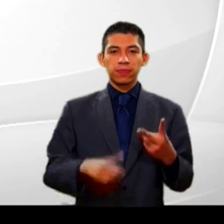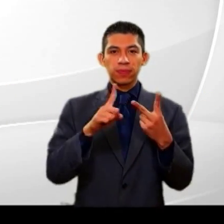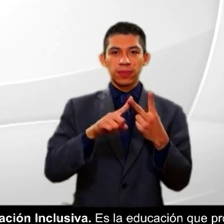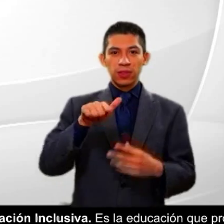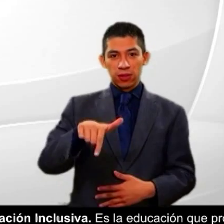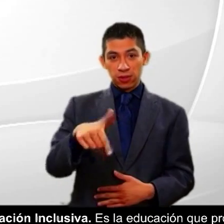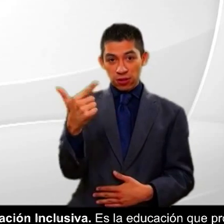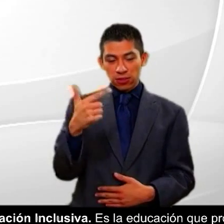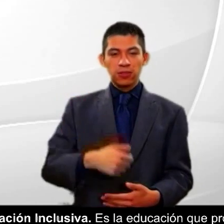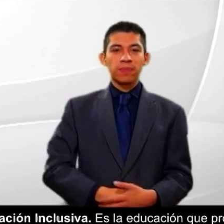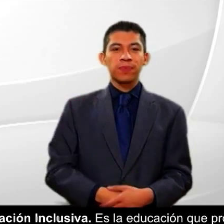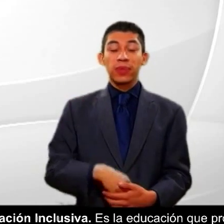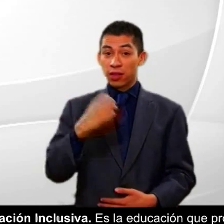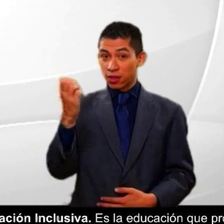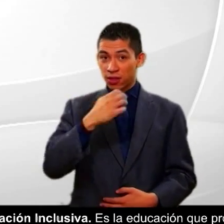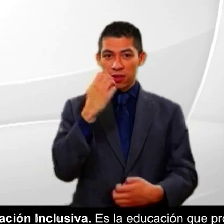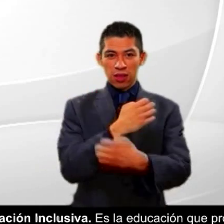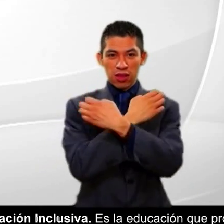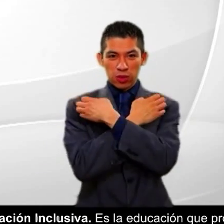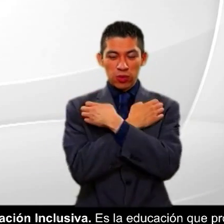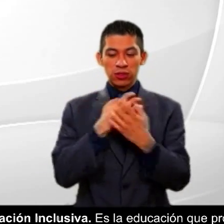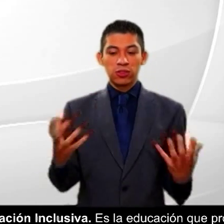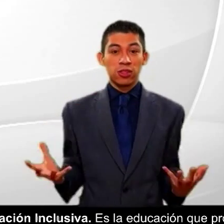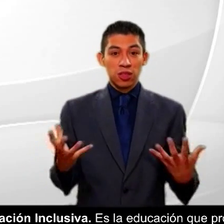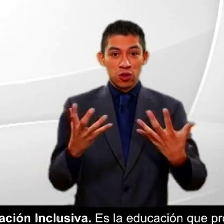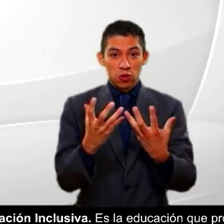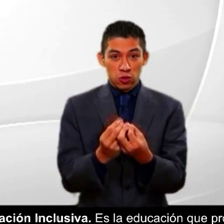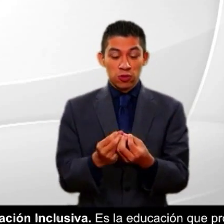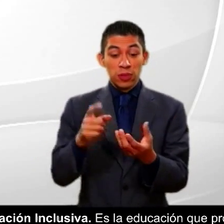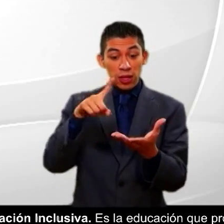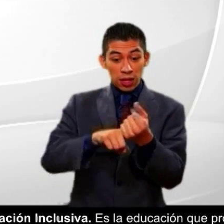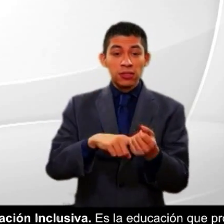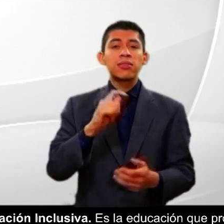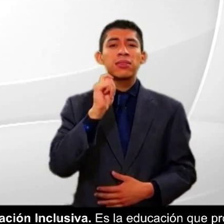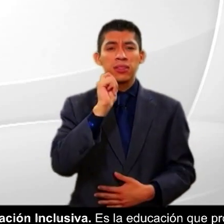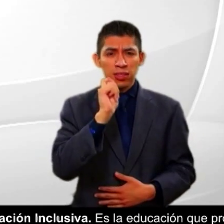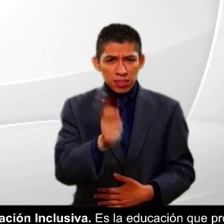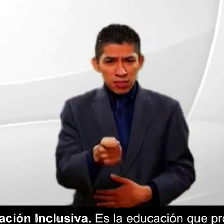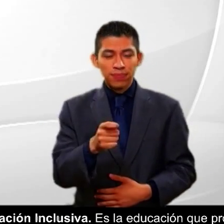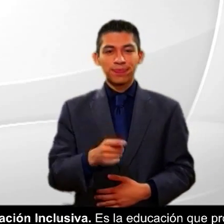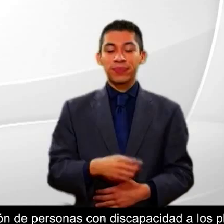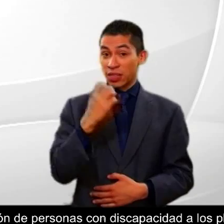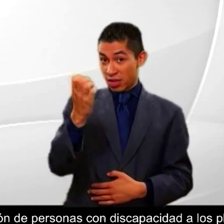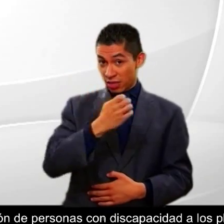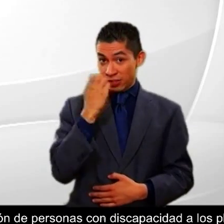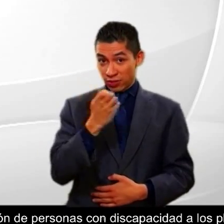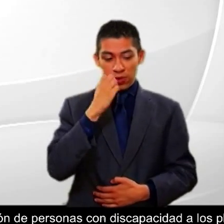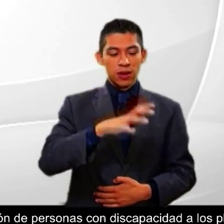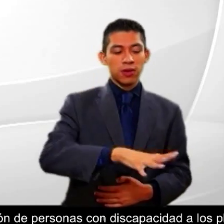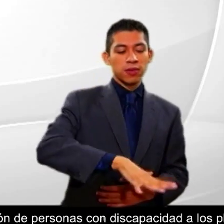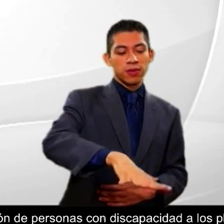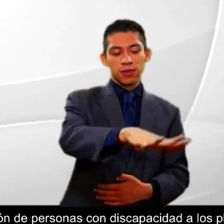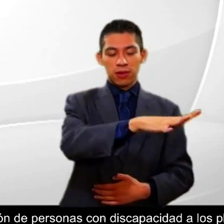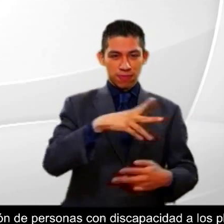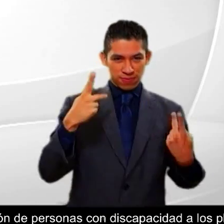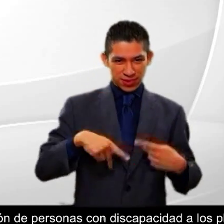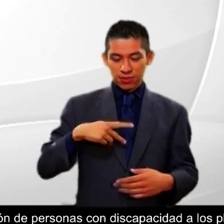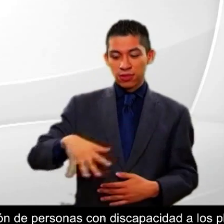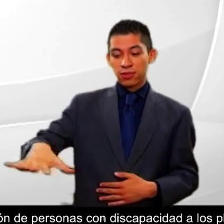12. Educación inclusiva Es la educación que propicia la integración de personas con discapacidad a